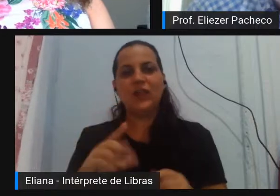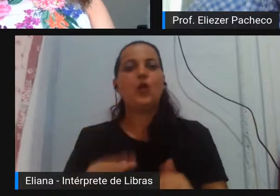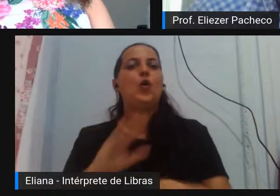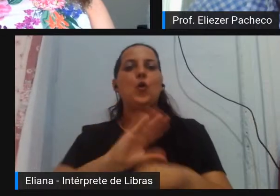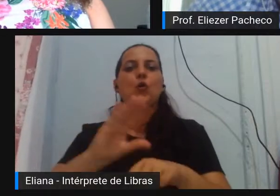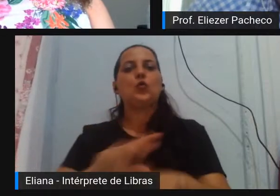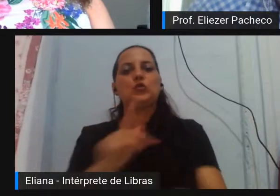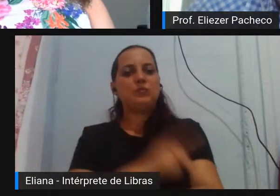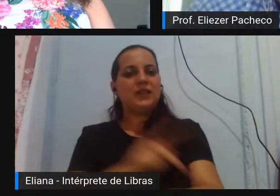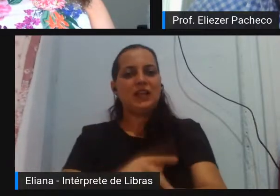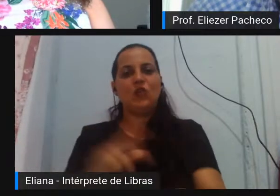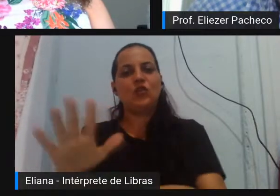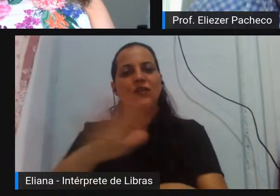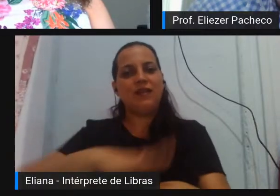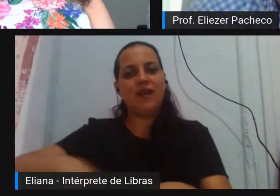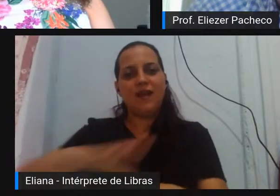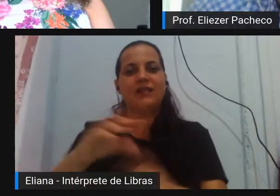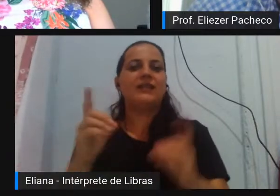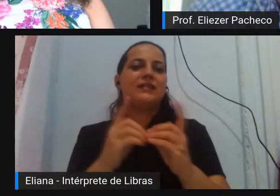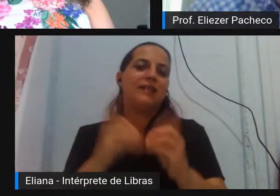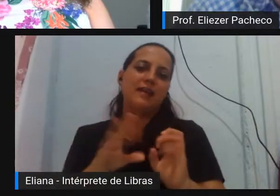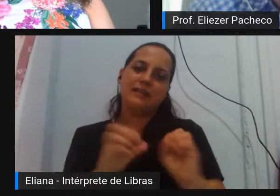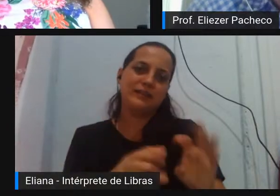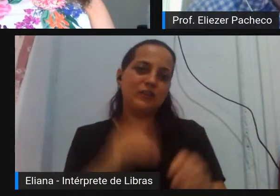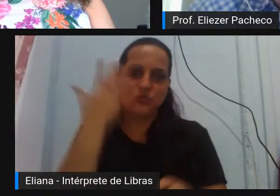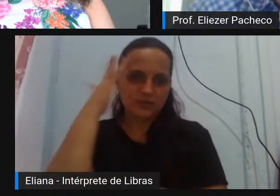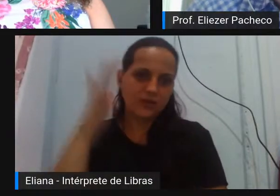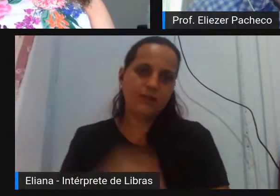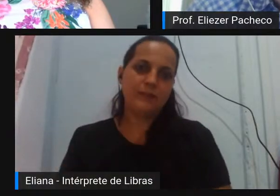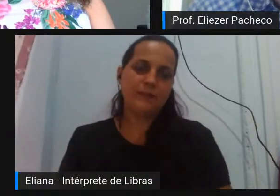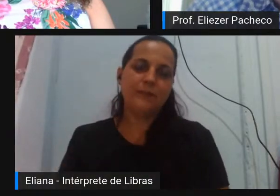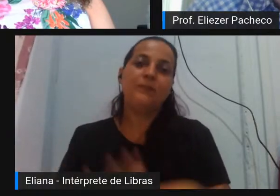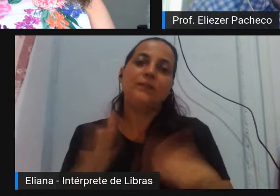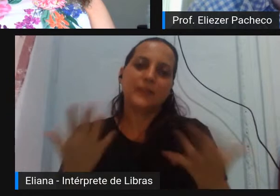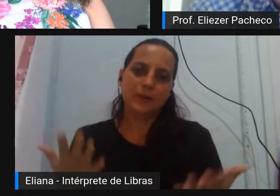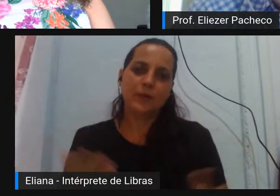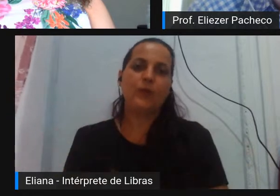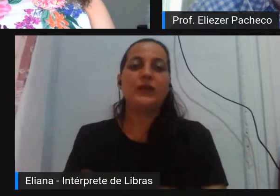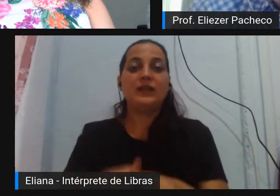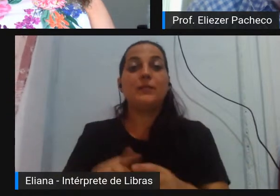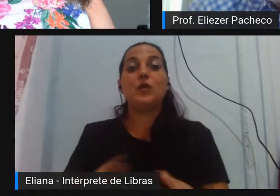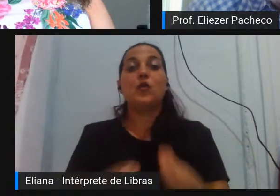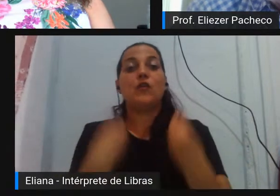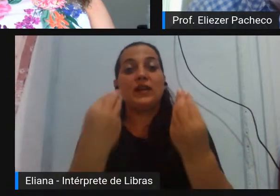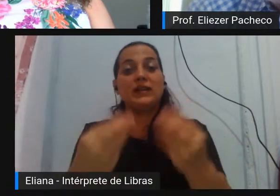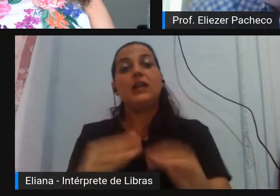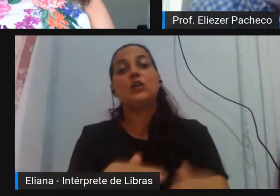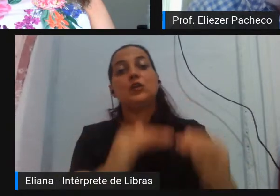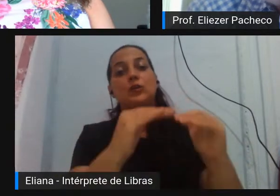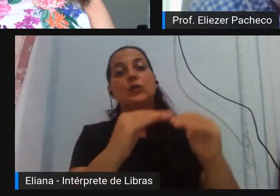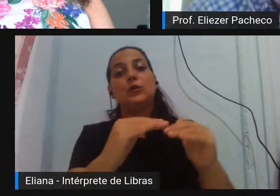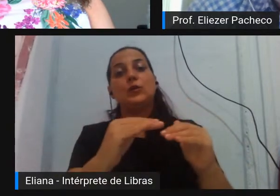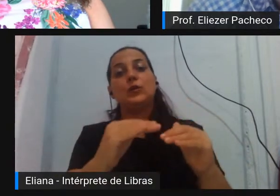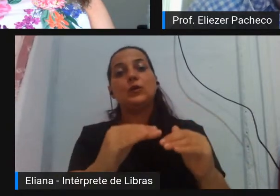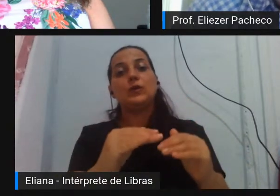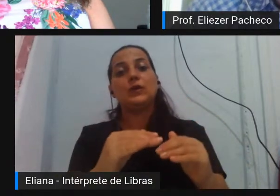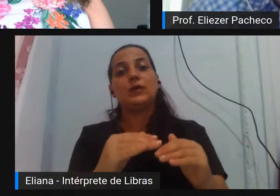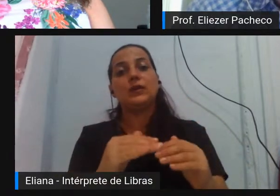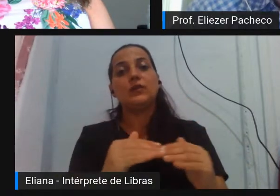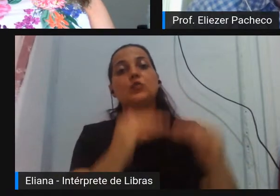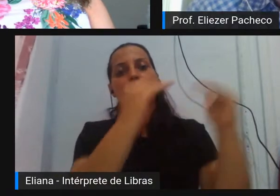até de graduações de educação tecnológica para esses professores, porque realmente